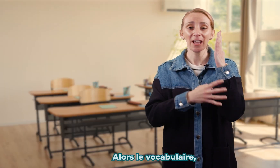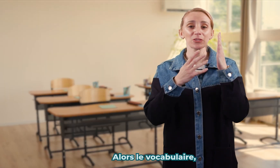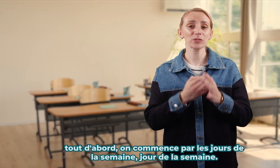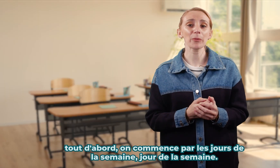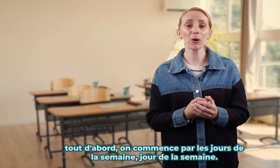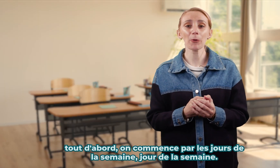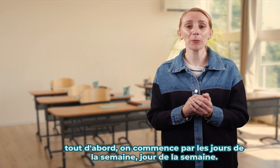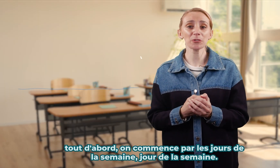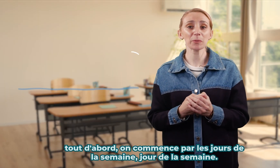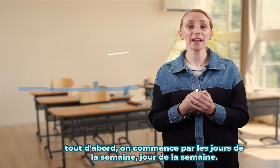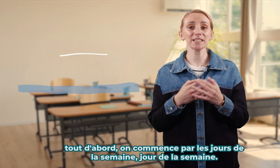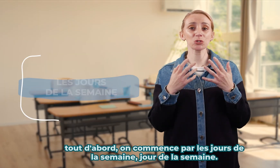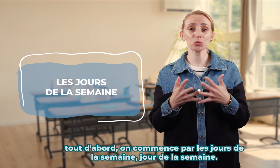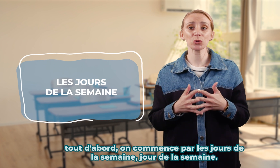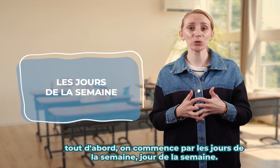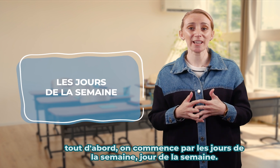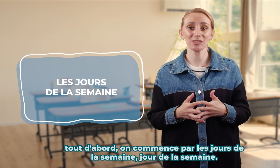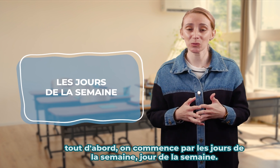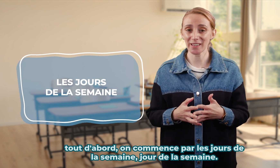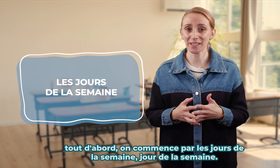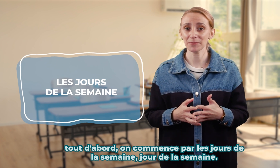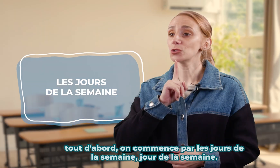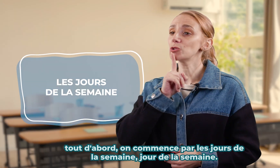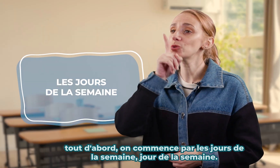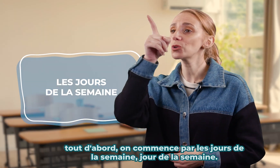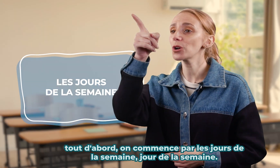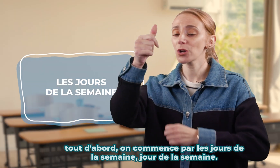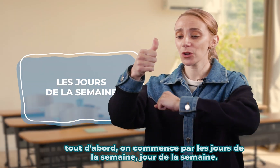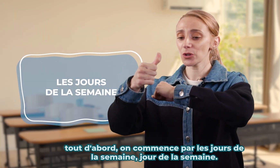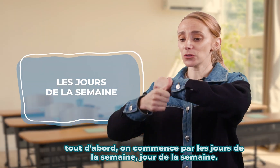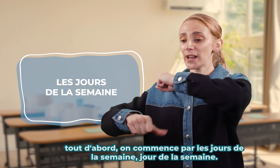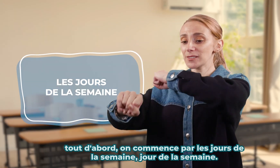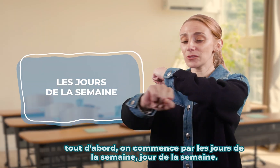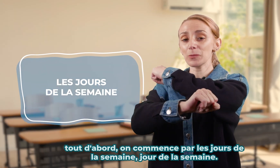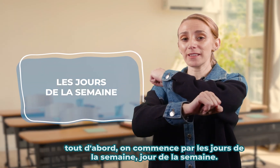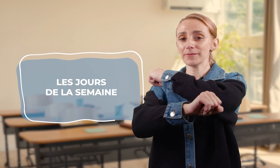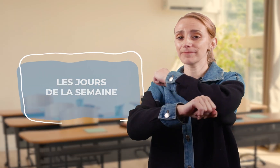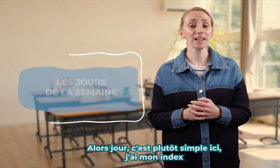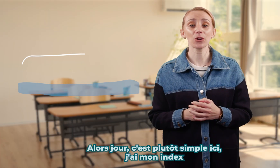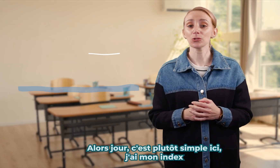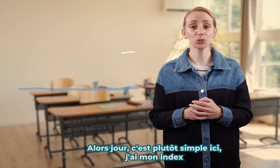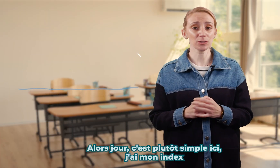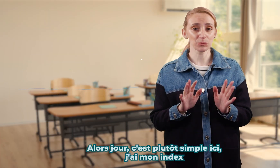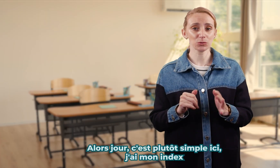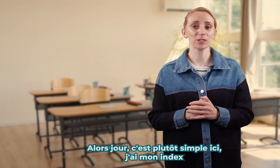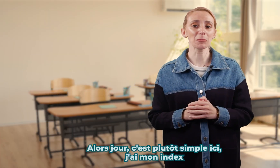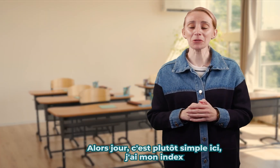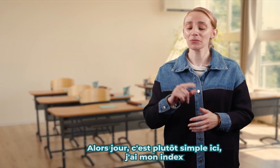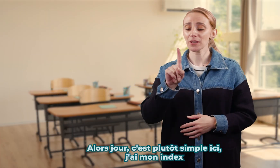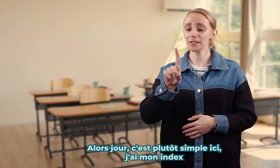Tout d'abord, on commence par les jours de la semaine. Jours de la semaine. Alors, jour, c'est plutôt simple.